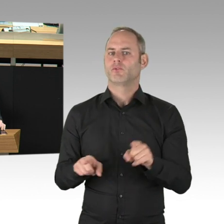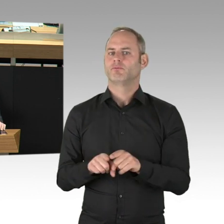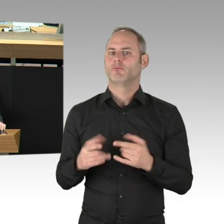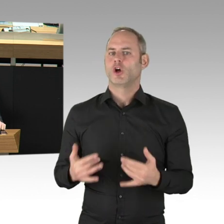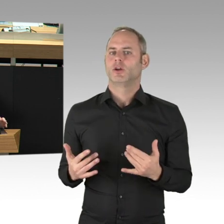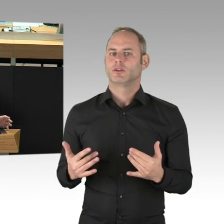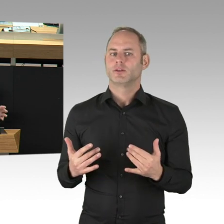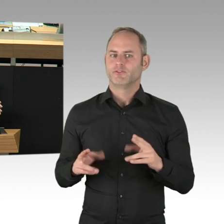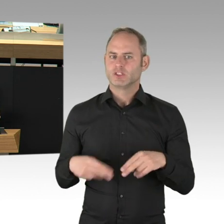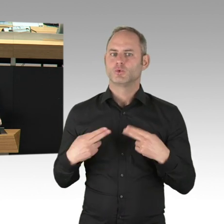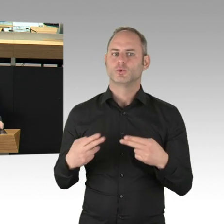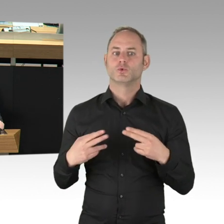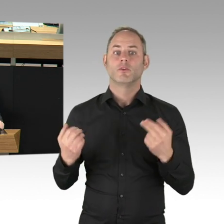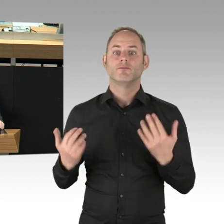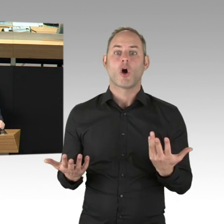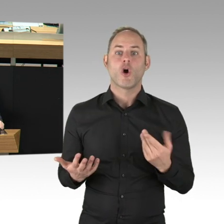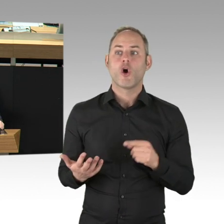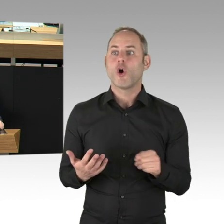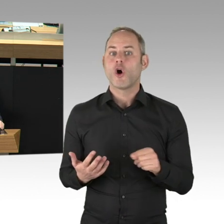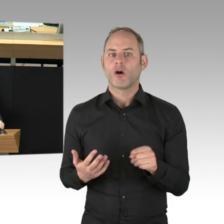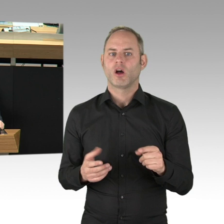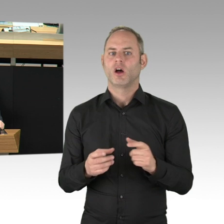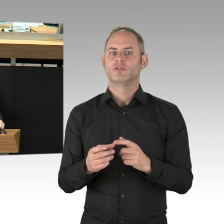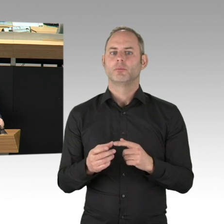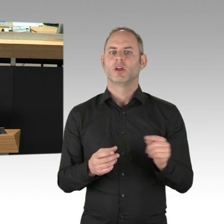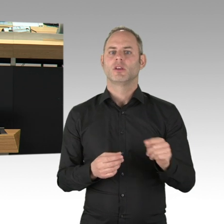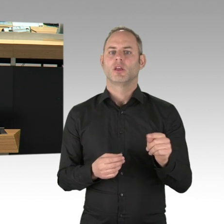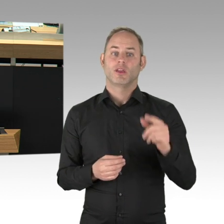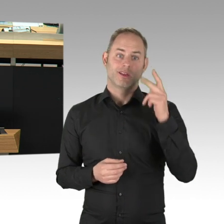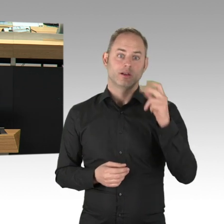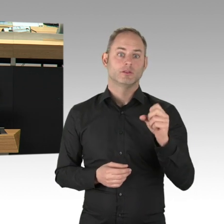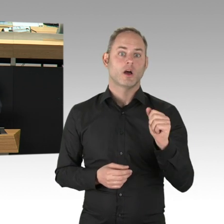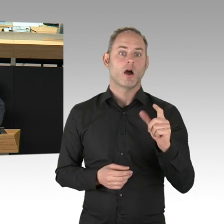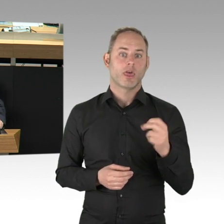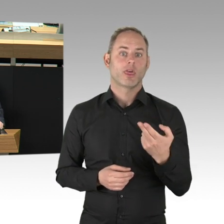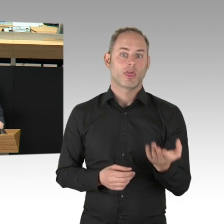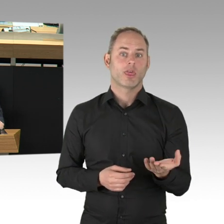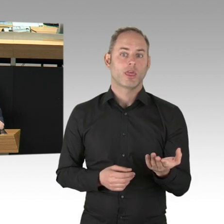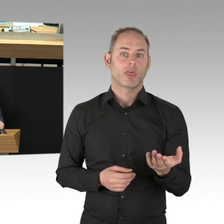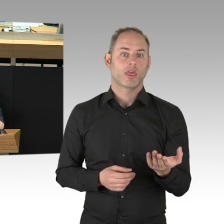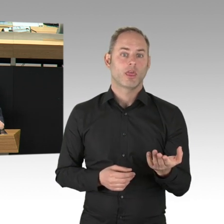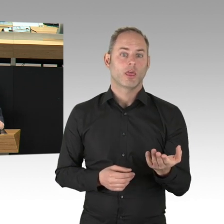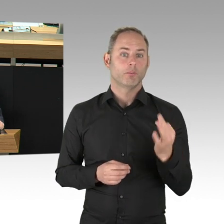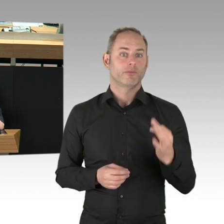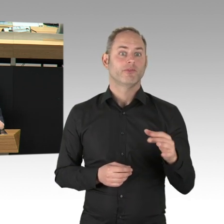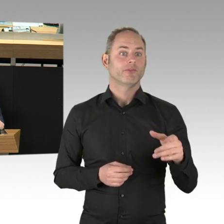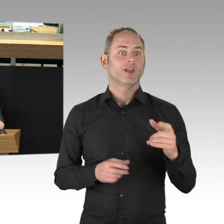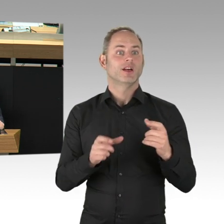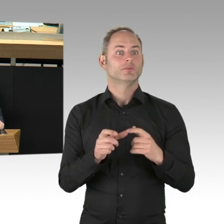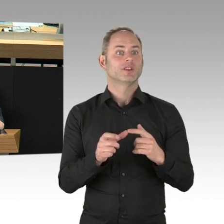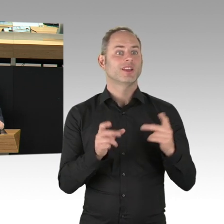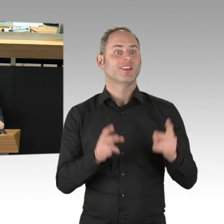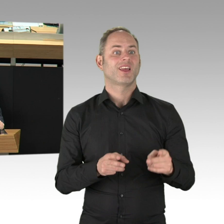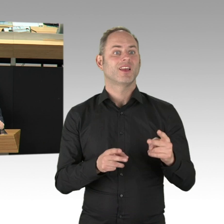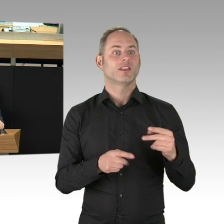Und dann ist da noch eine, ich weiß nicht für was, Staatssekretärin, die berüchtigte Wannsee-Konferenz, also die Planung